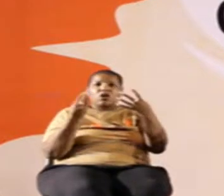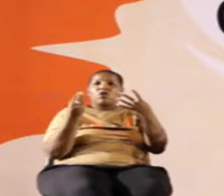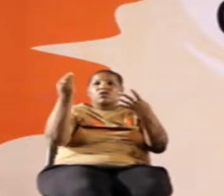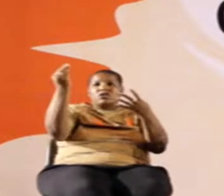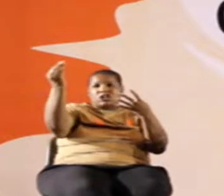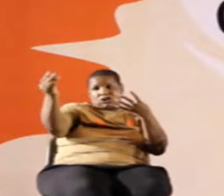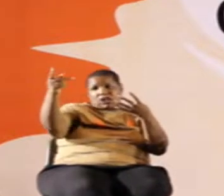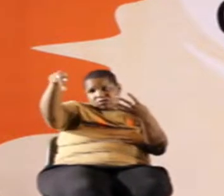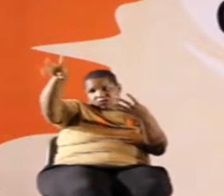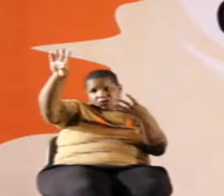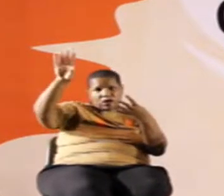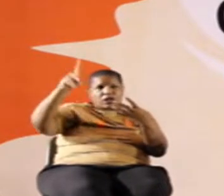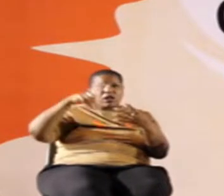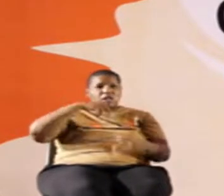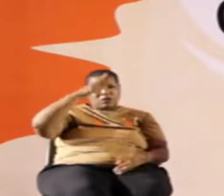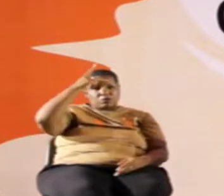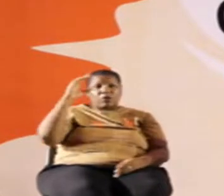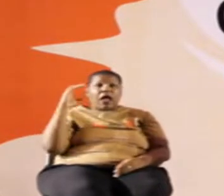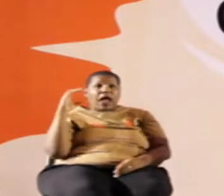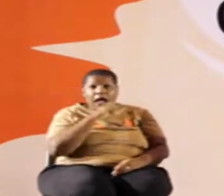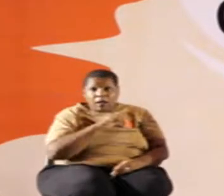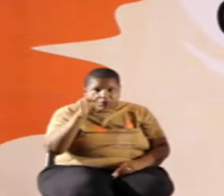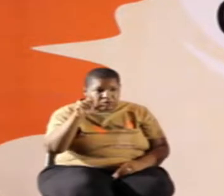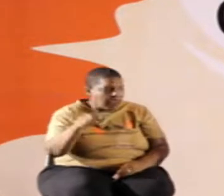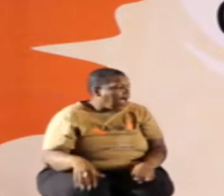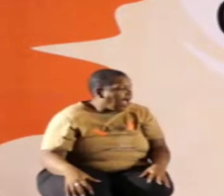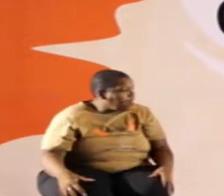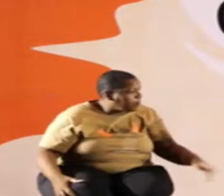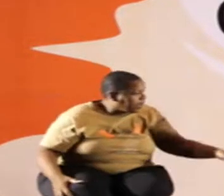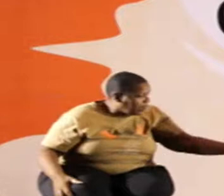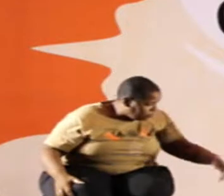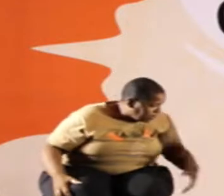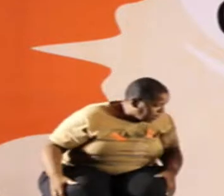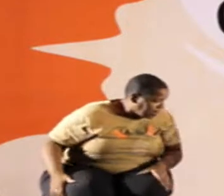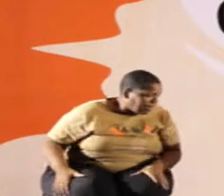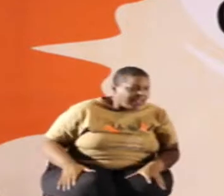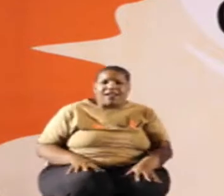lá fora. Quem for mais rápido, pega.